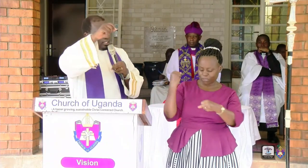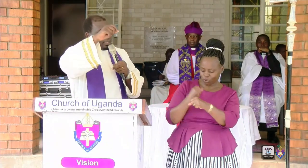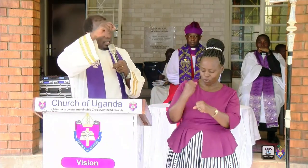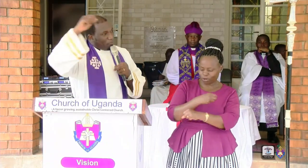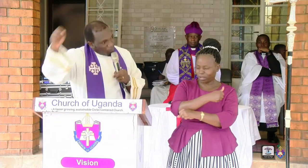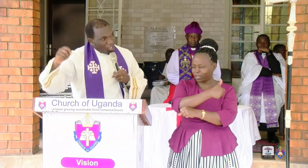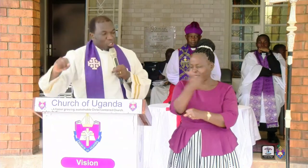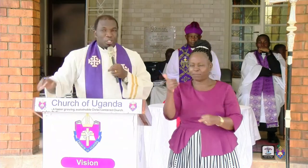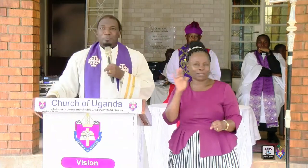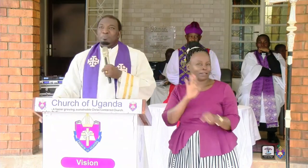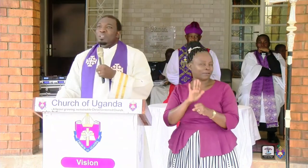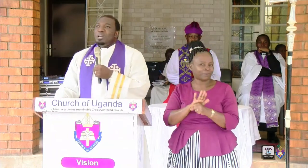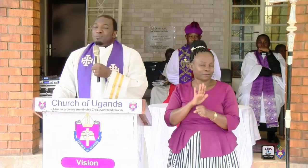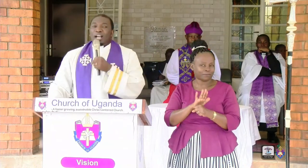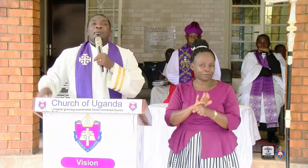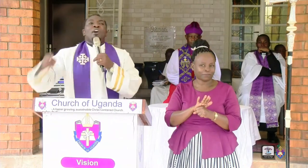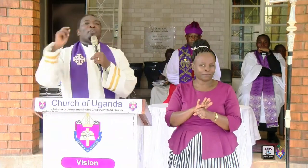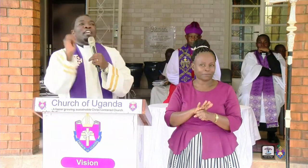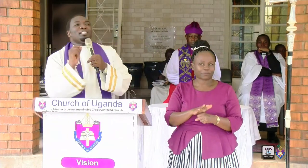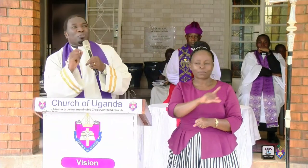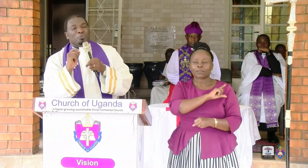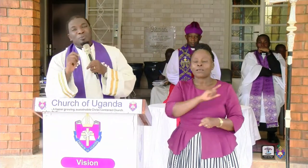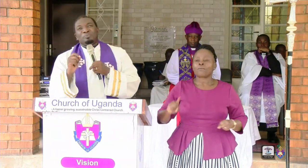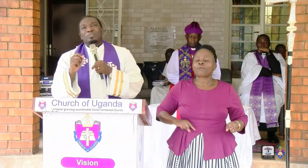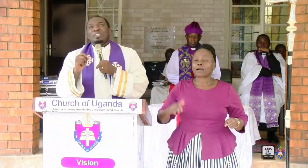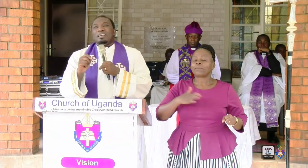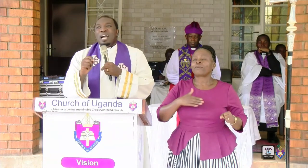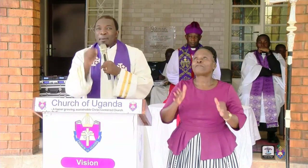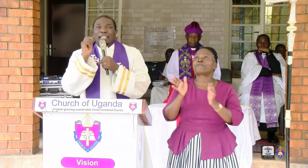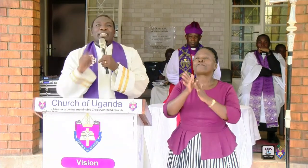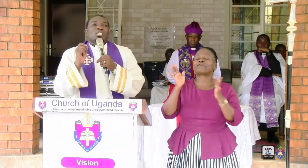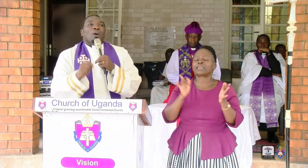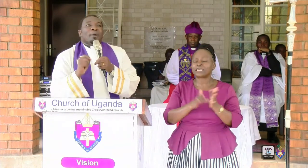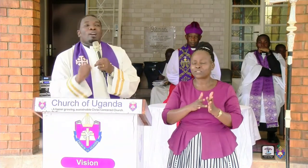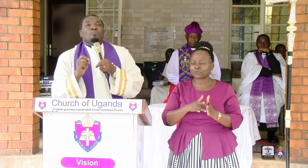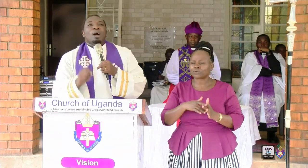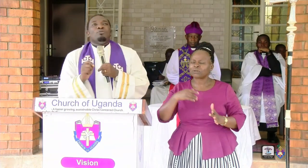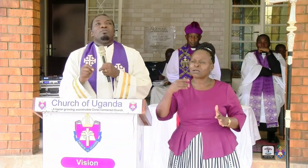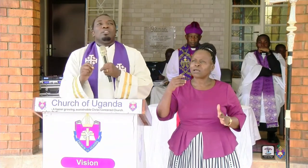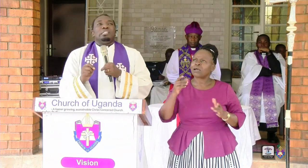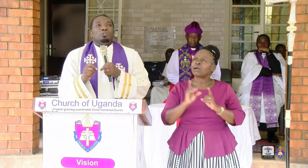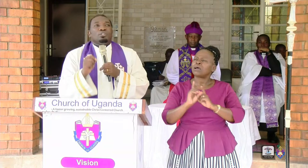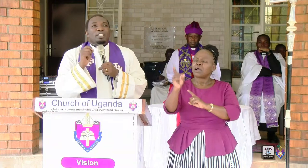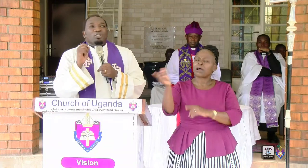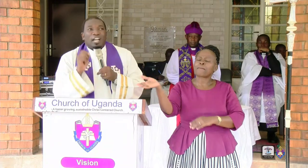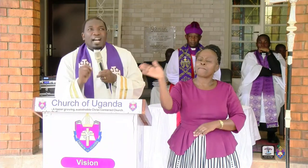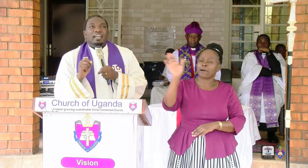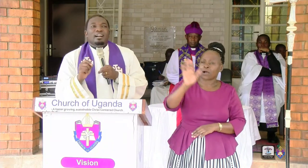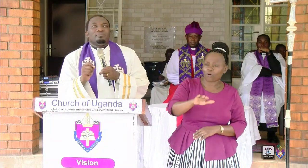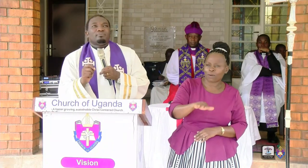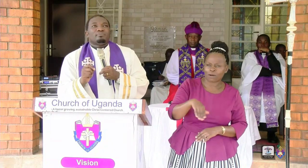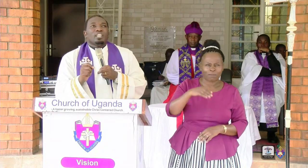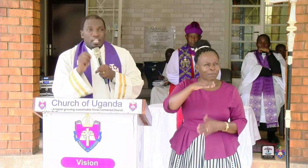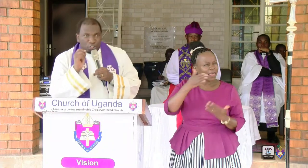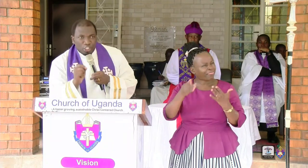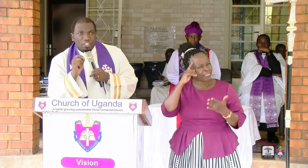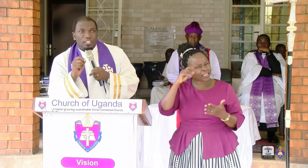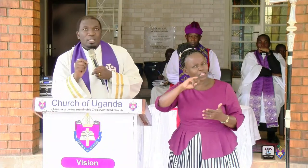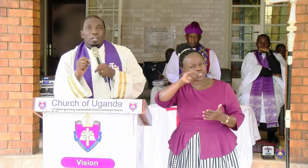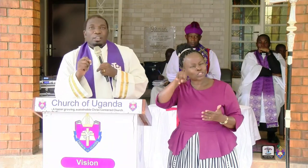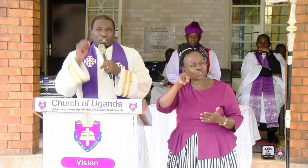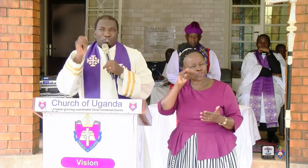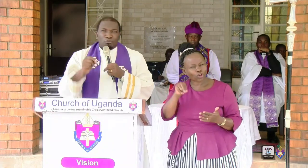biki bingi. Mukama waffe Yesu abayigirizwa baakomawo ndowooza Yokaana